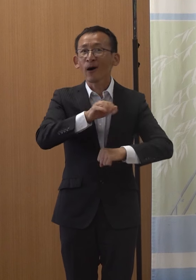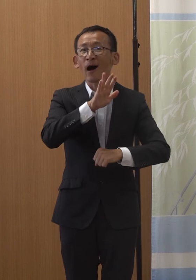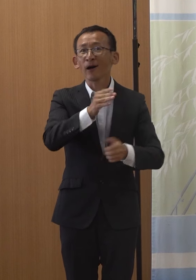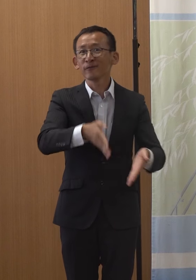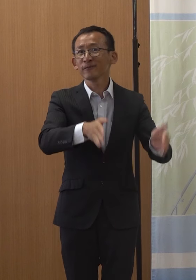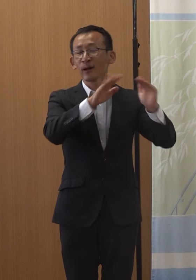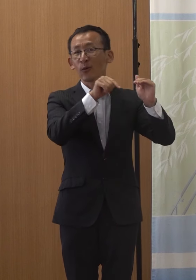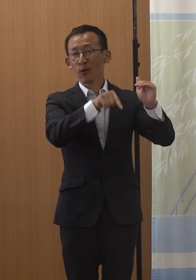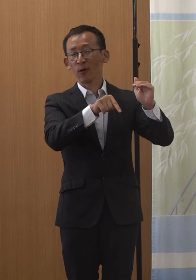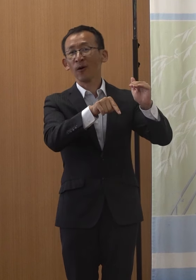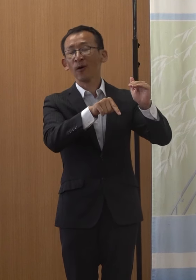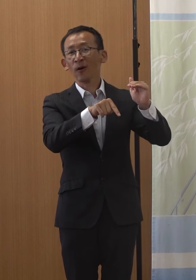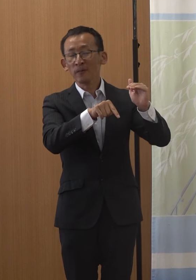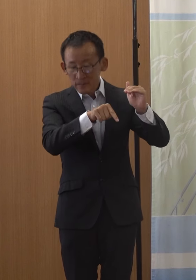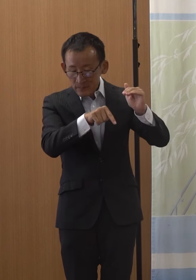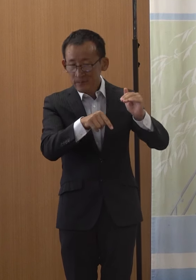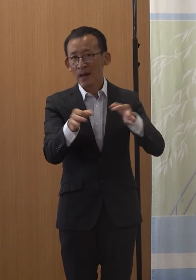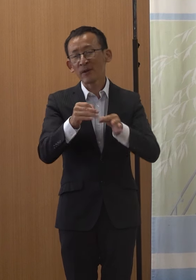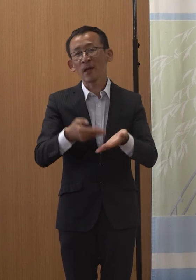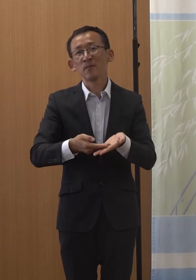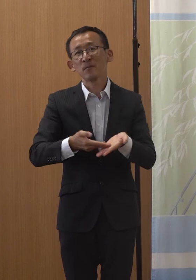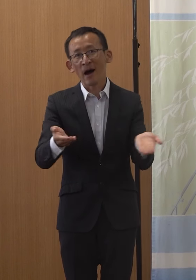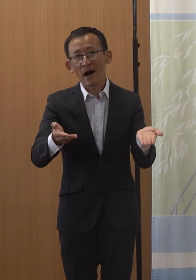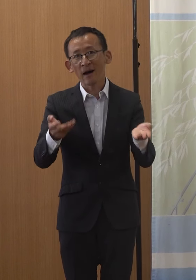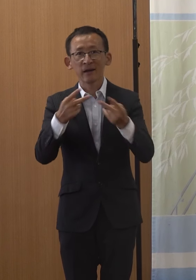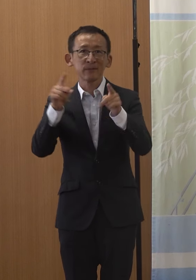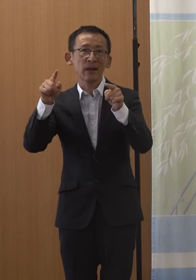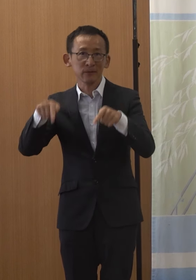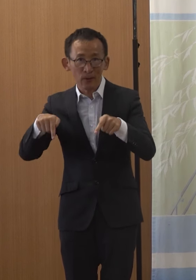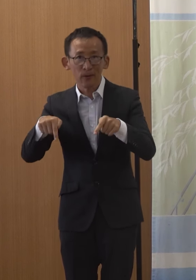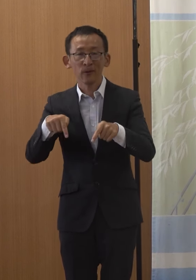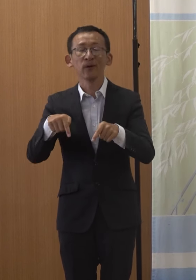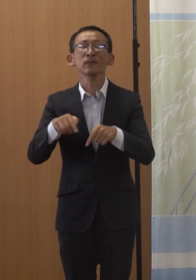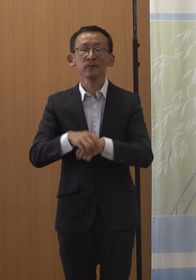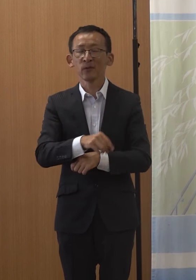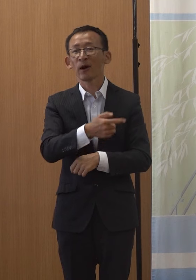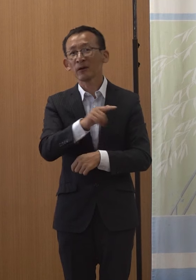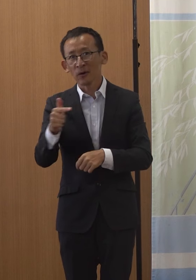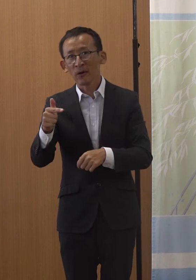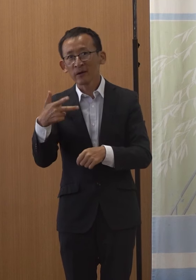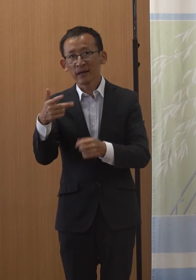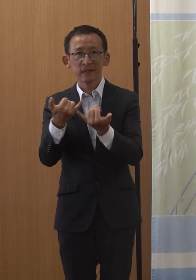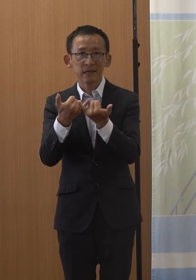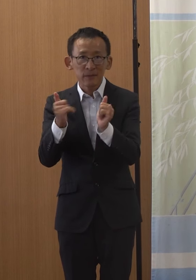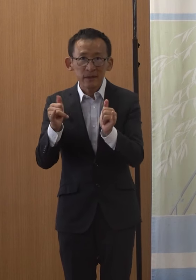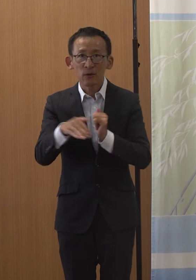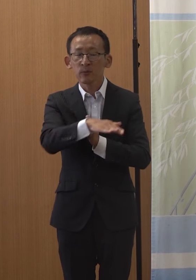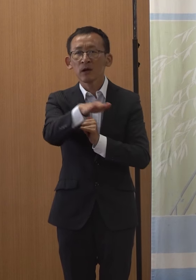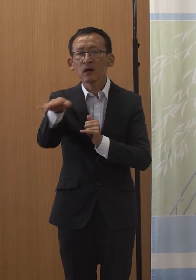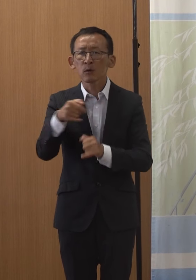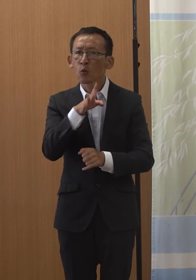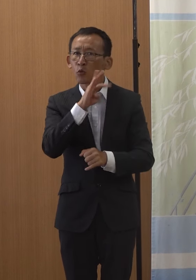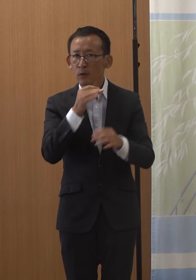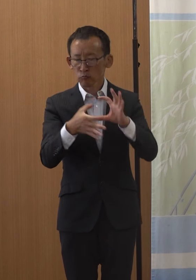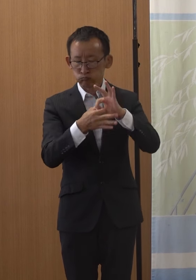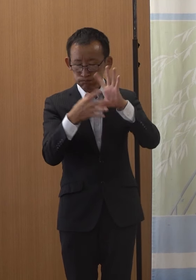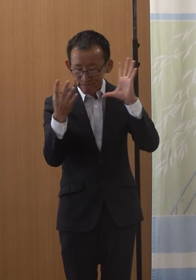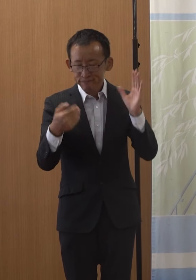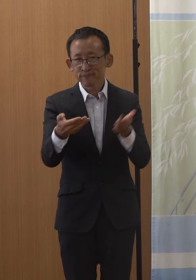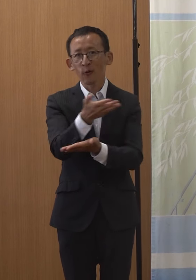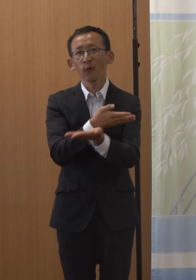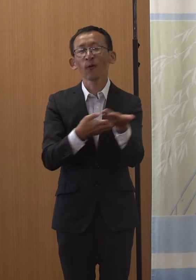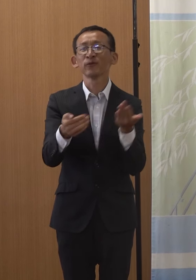やイベントステージを通じまして、市民の皆さんと世代を超えて交流を深める、